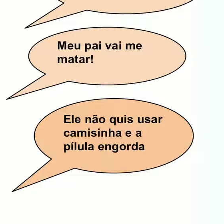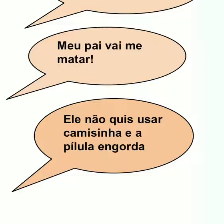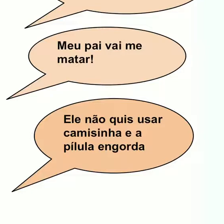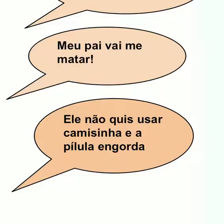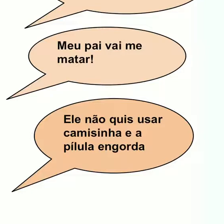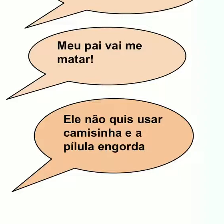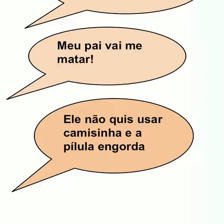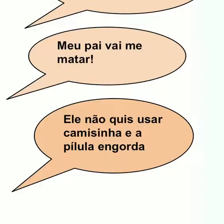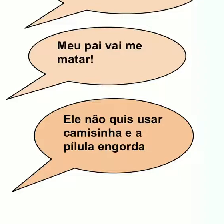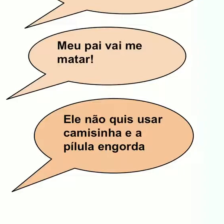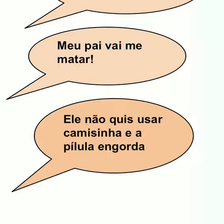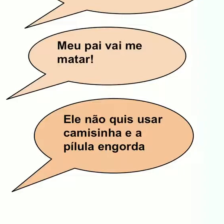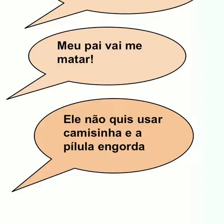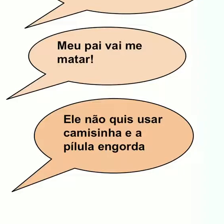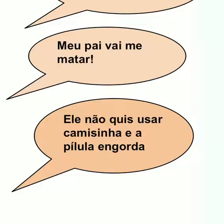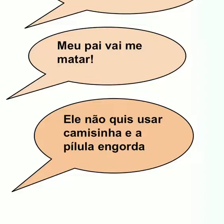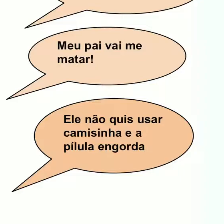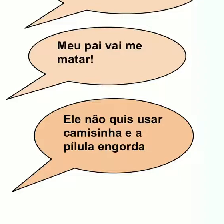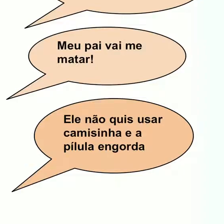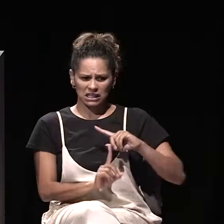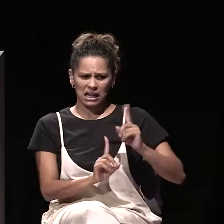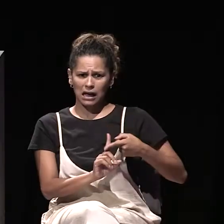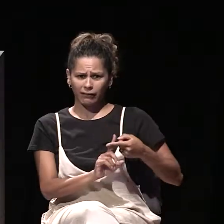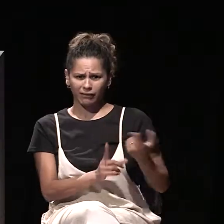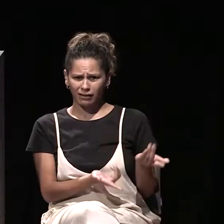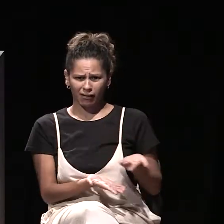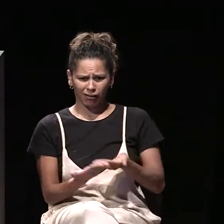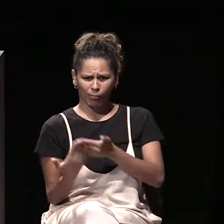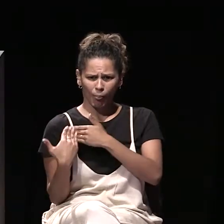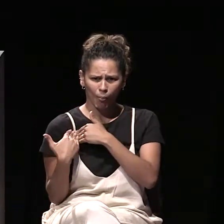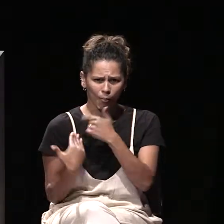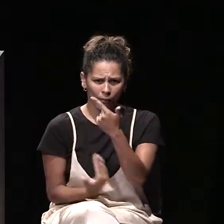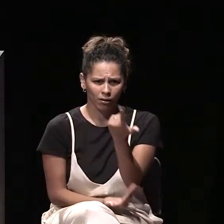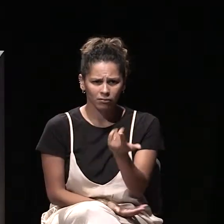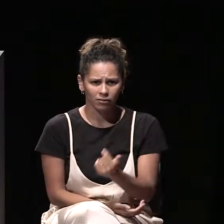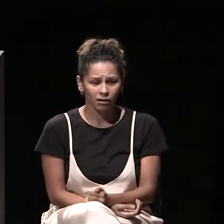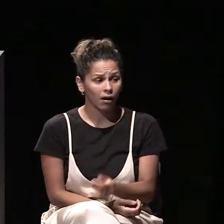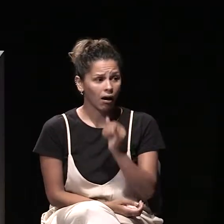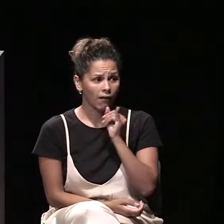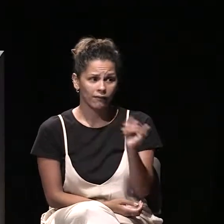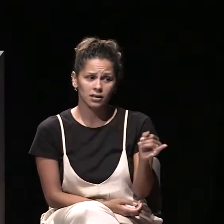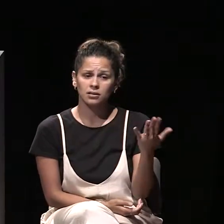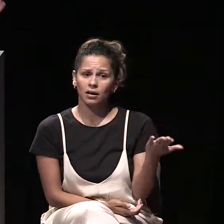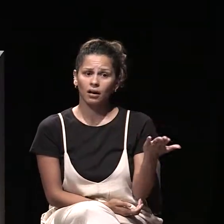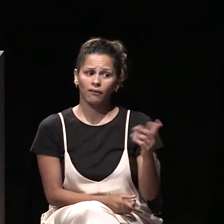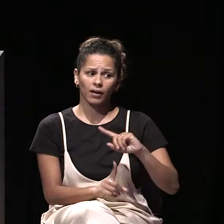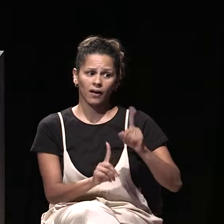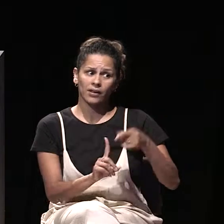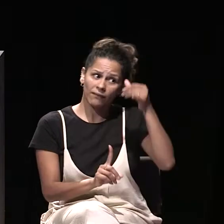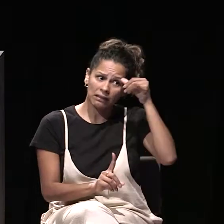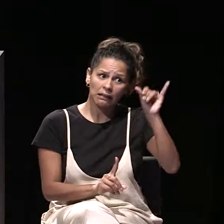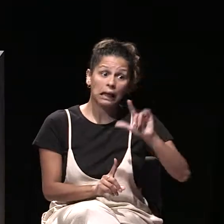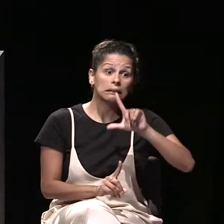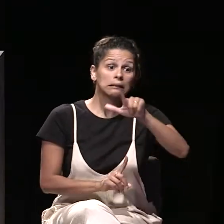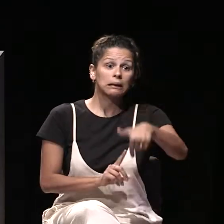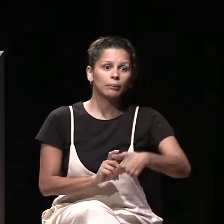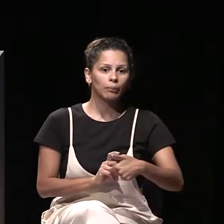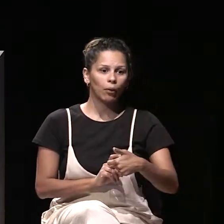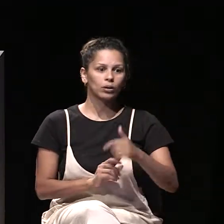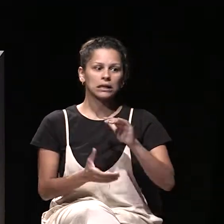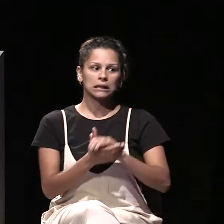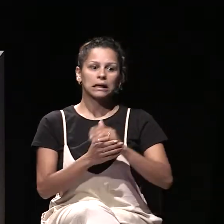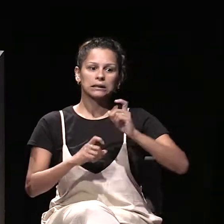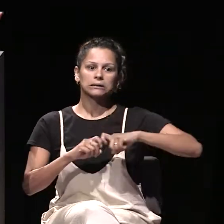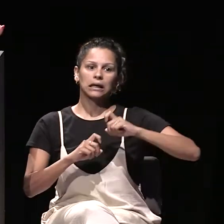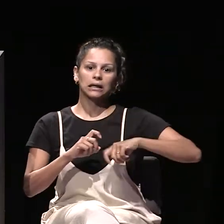a jovem engravida porque sou irresponsável. Eu falei para você que não era para engravidar, sexo só depois do casamento, dizem as